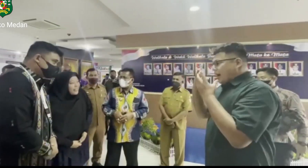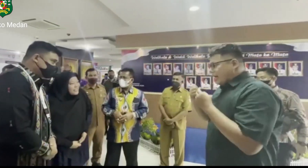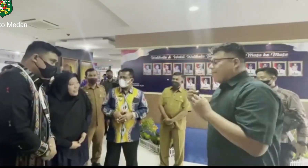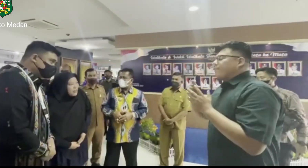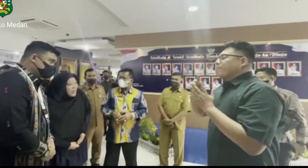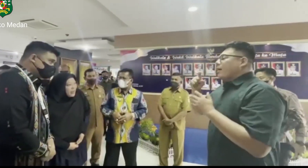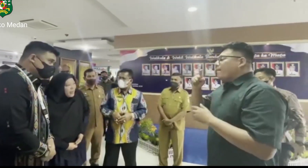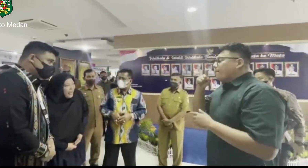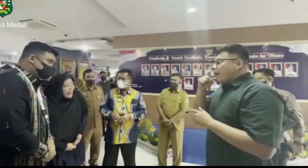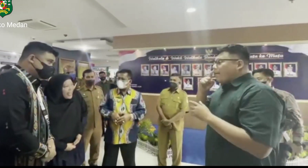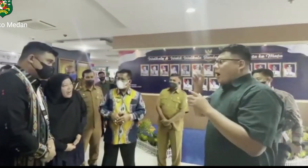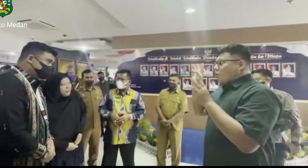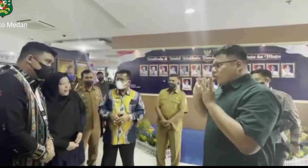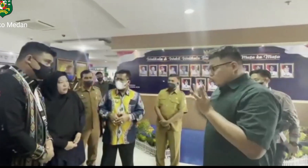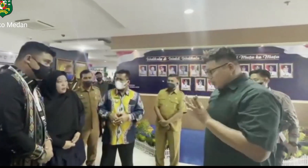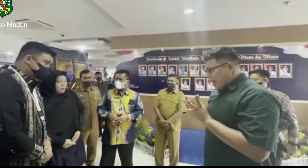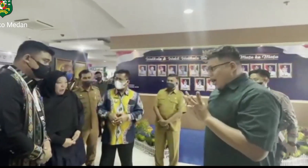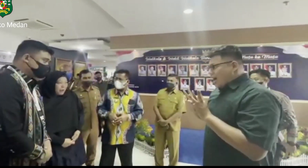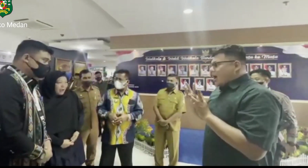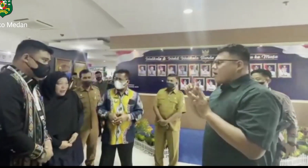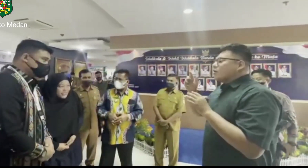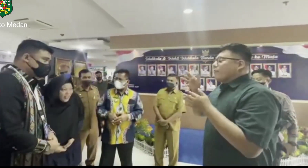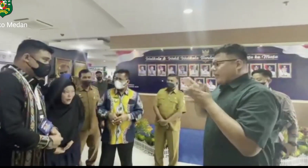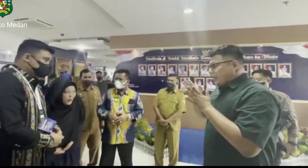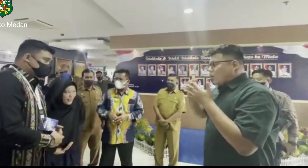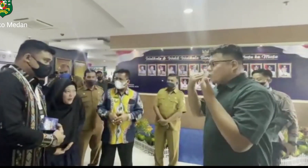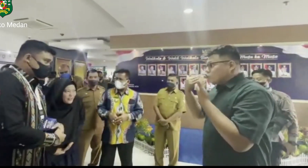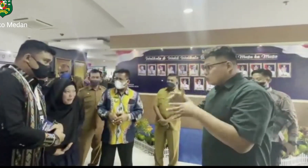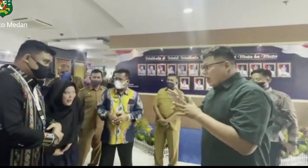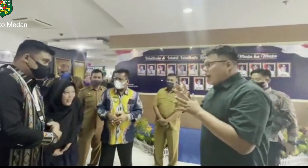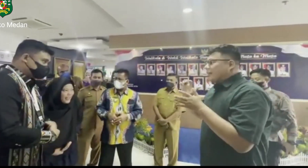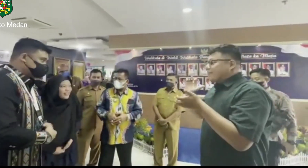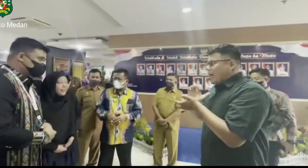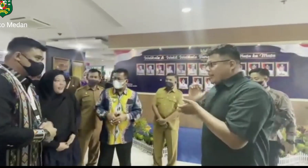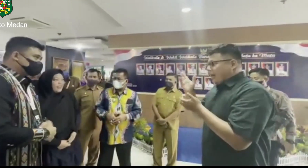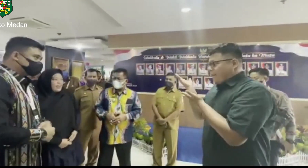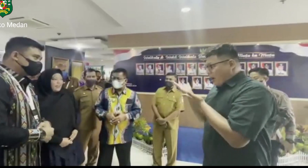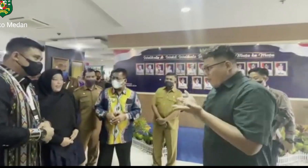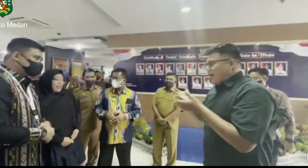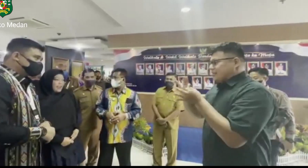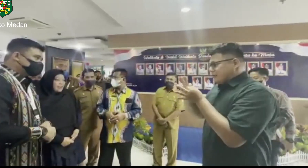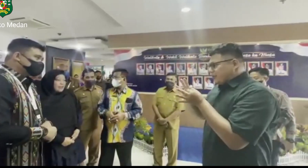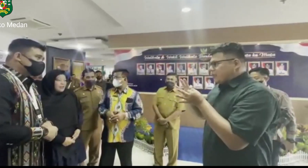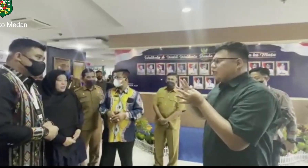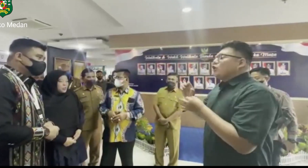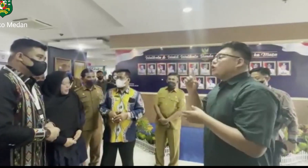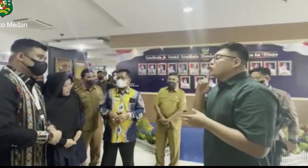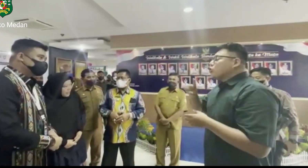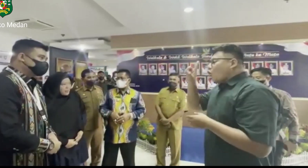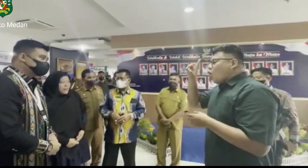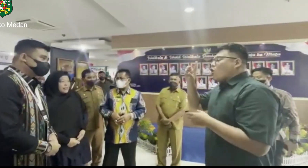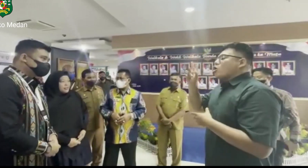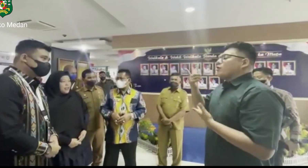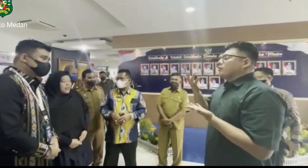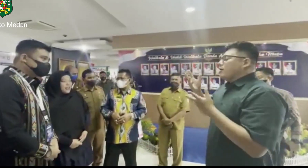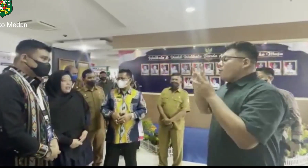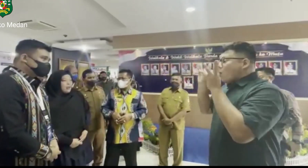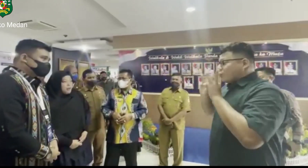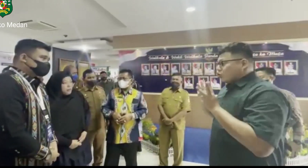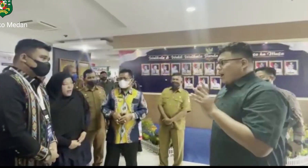dan saya juga ada harapan untuk Bapak selaku Wali Kota Medan yang sudah berkesempatan juga